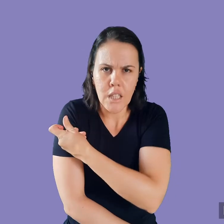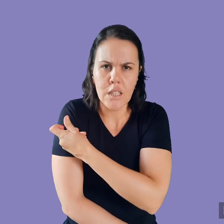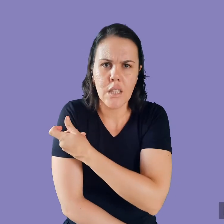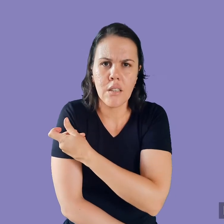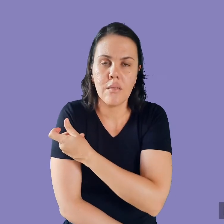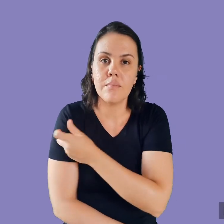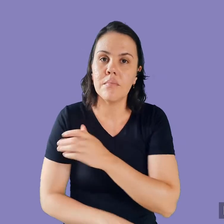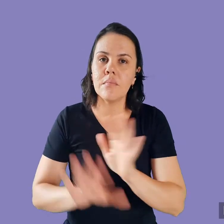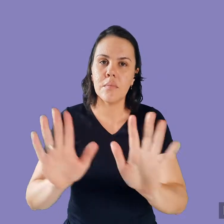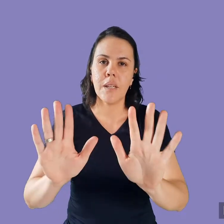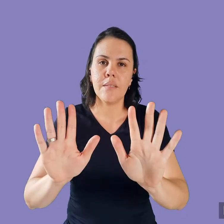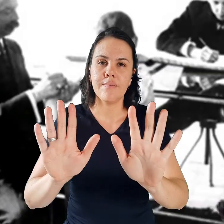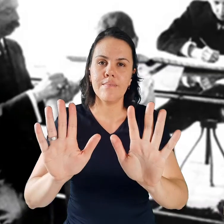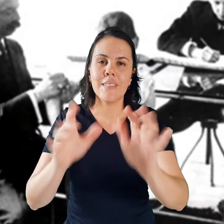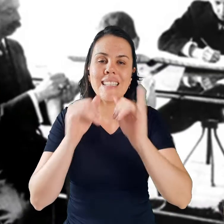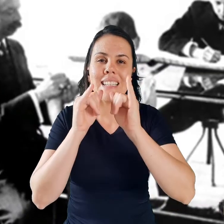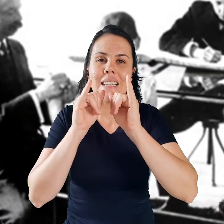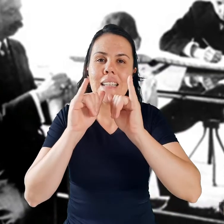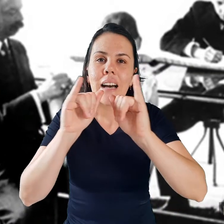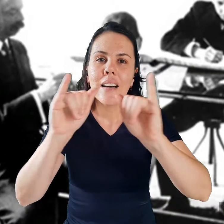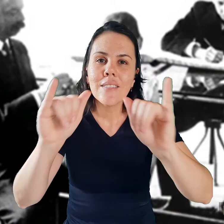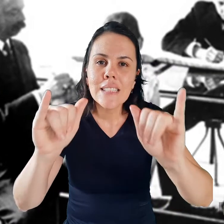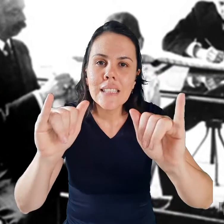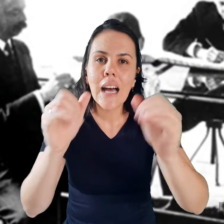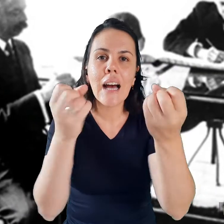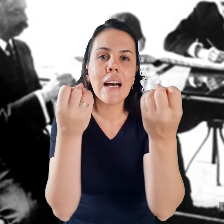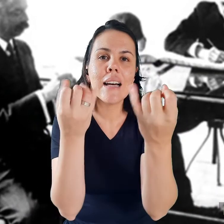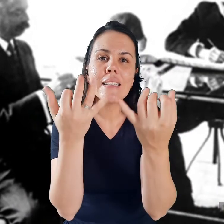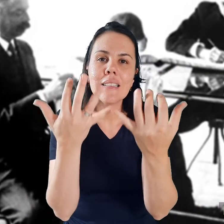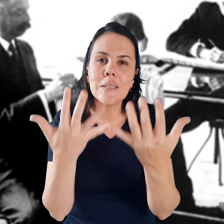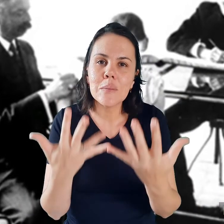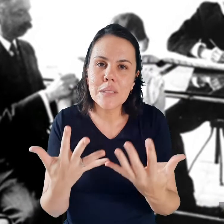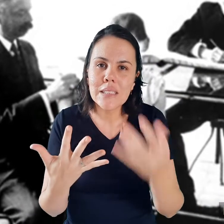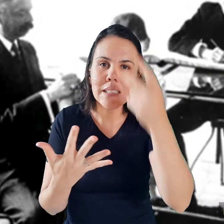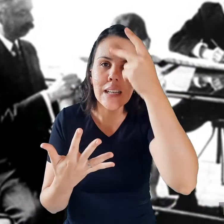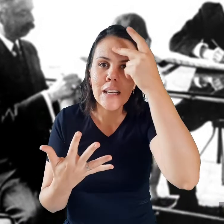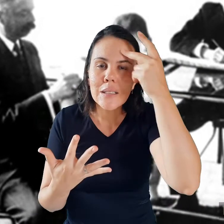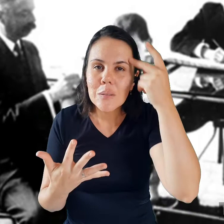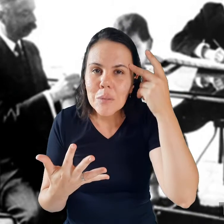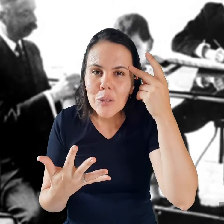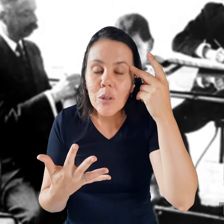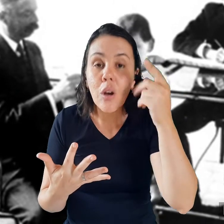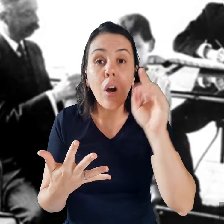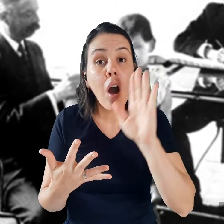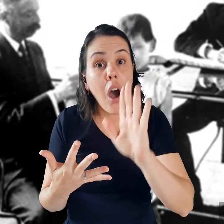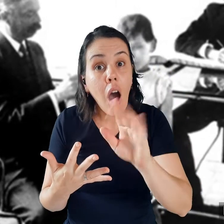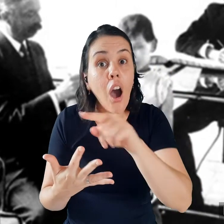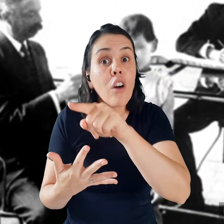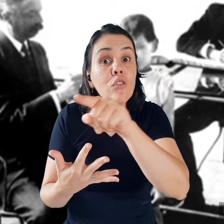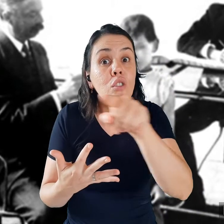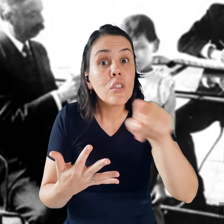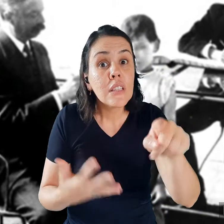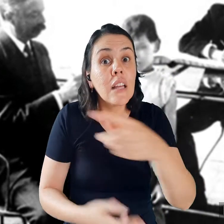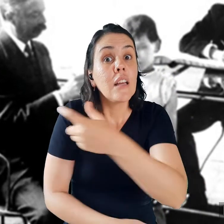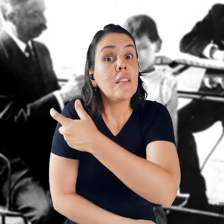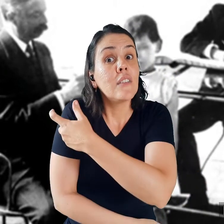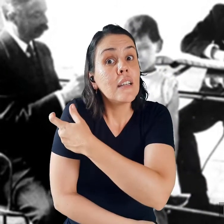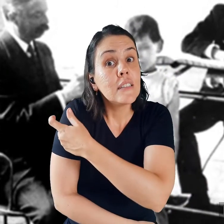mas não avisaram a população, não explicaram: olha, vocês serão vacinados. Não houve